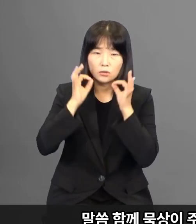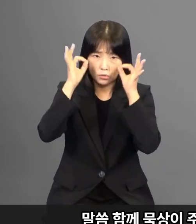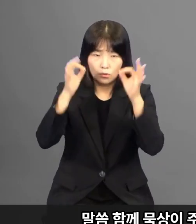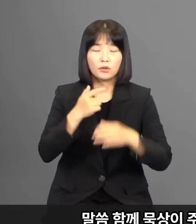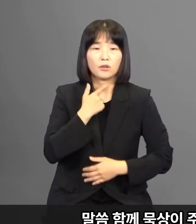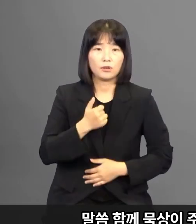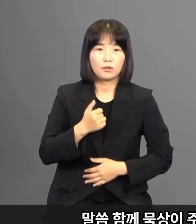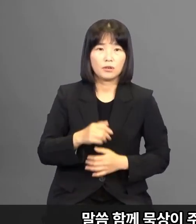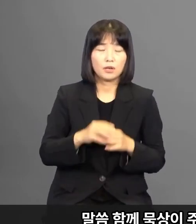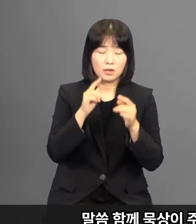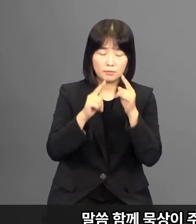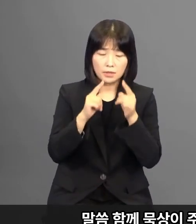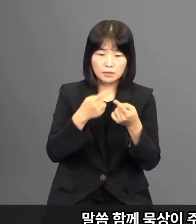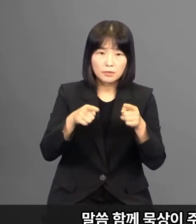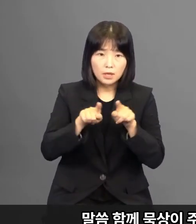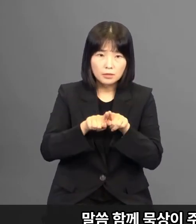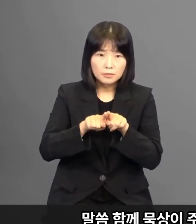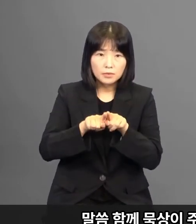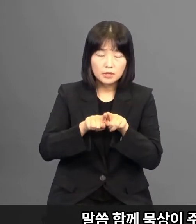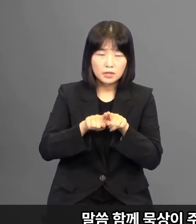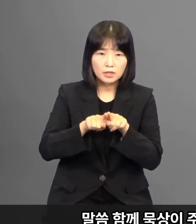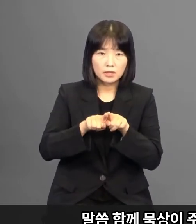말씀 함께 묵상해 주는 은혜는 참으로